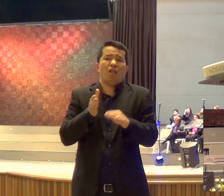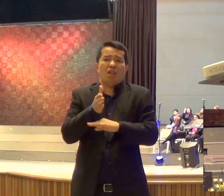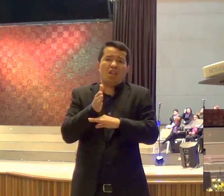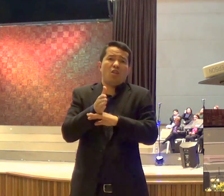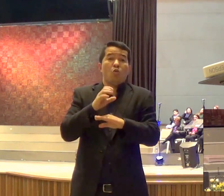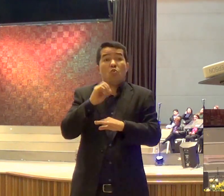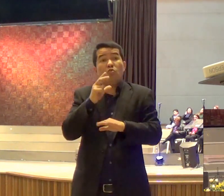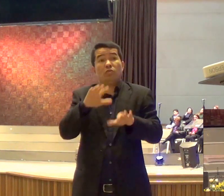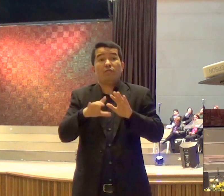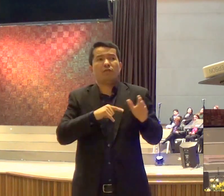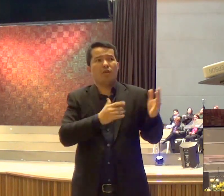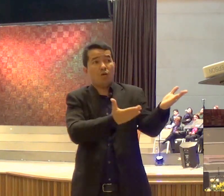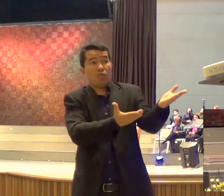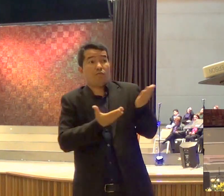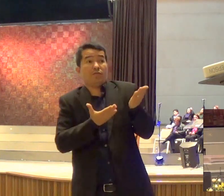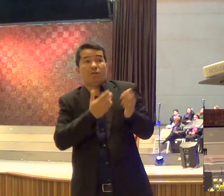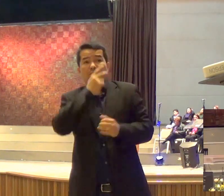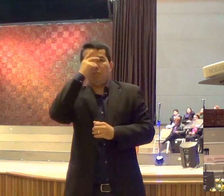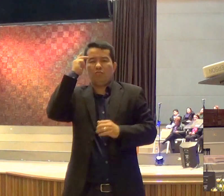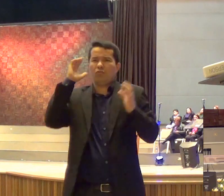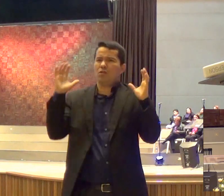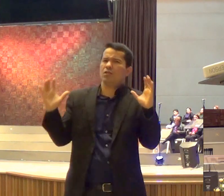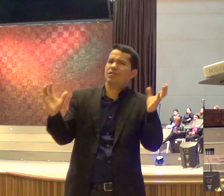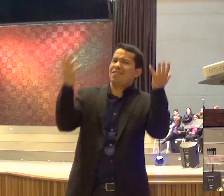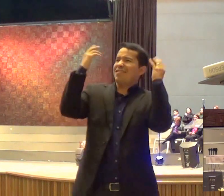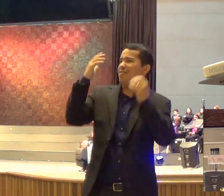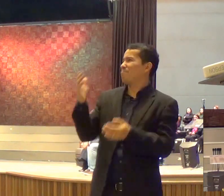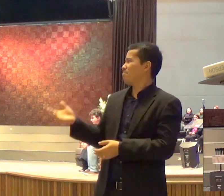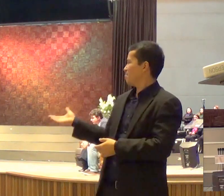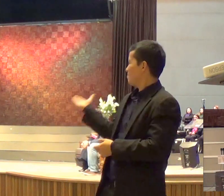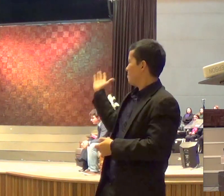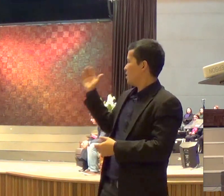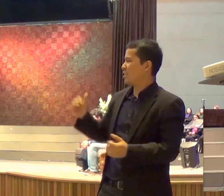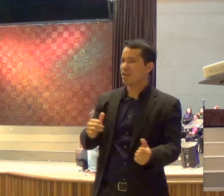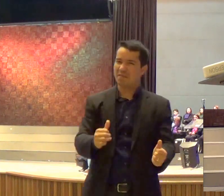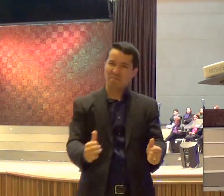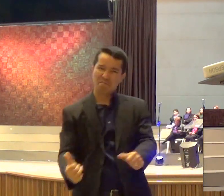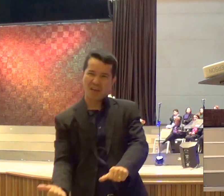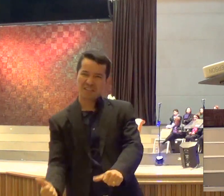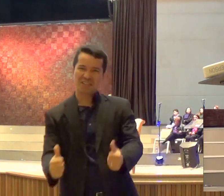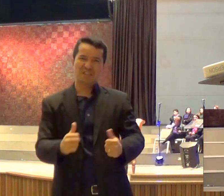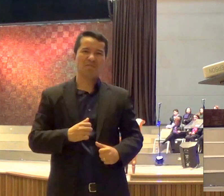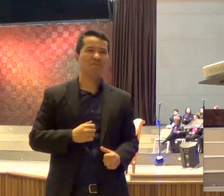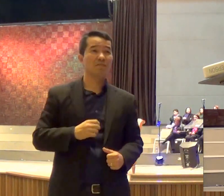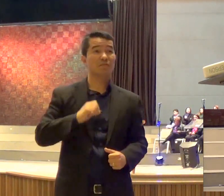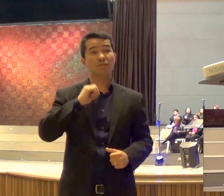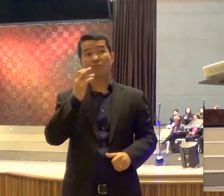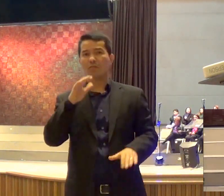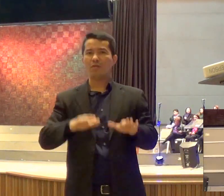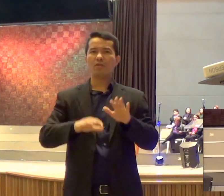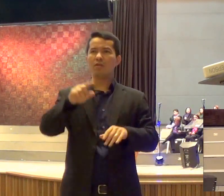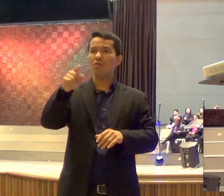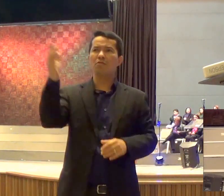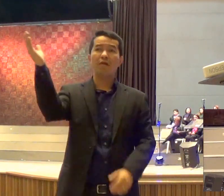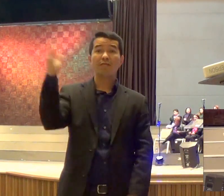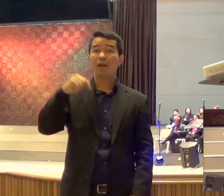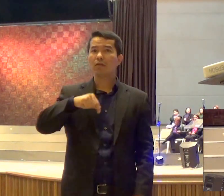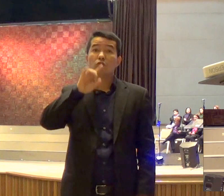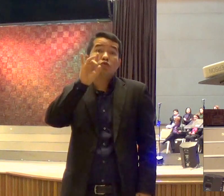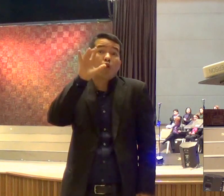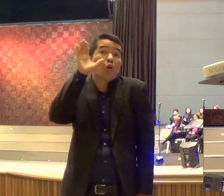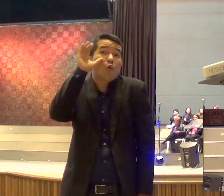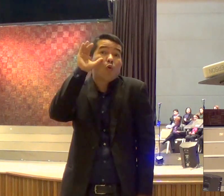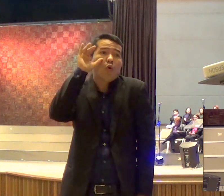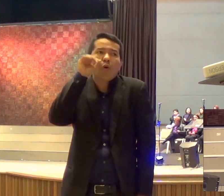sido convidado para celebração de batismo ou talvez tenha entrado aqui por curiosidade